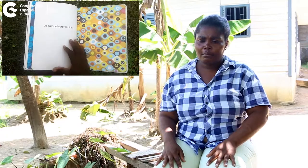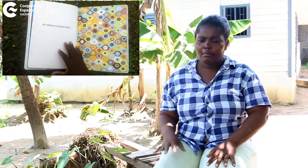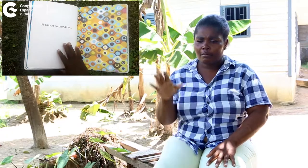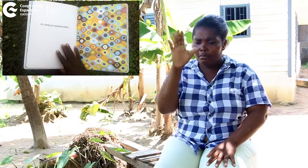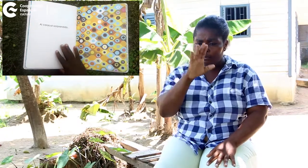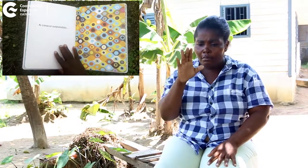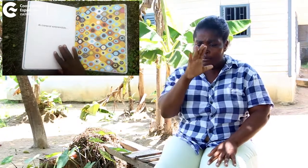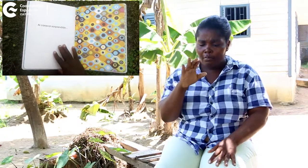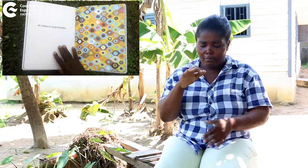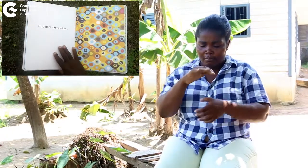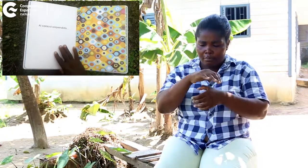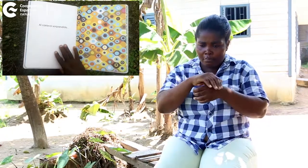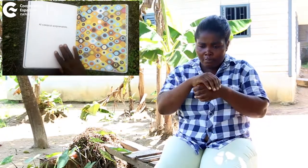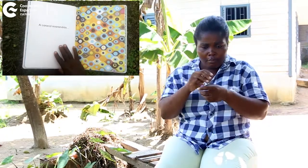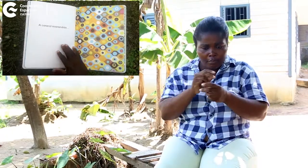Busca al caracol sorprendido.